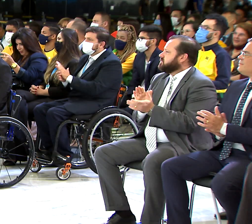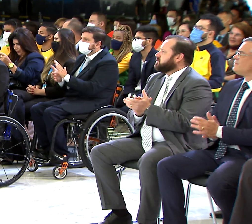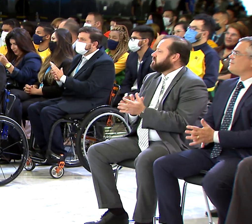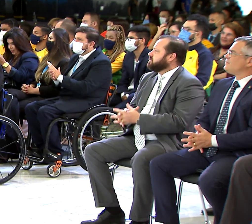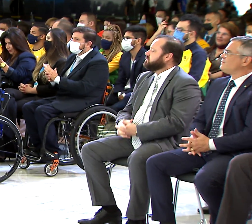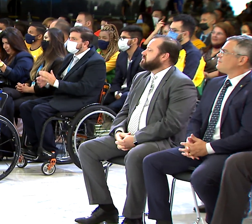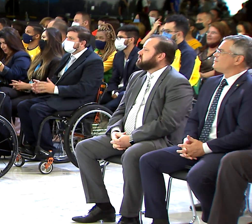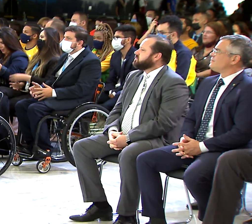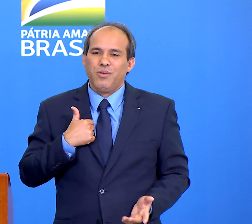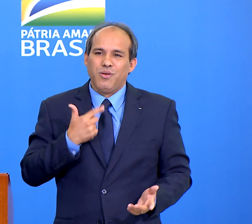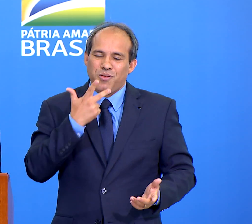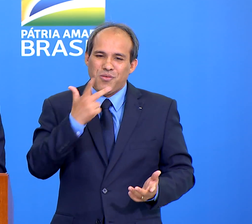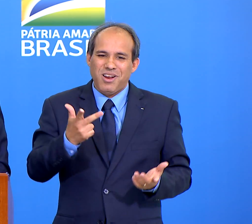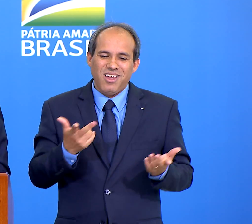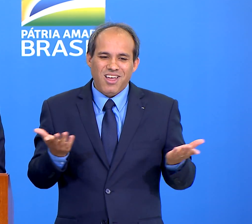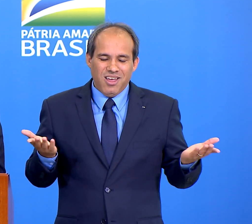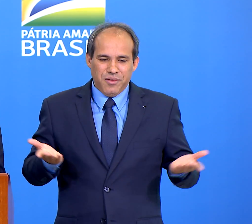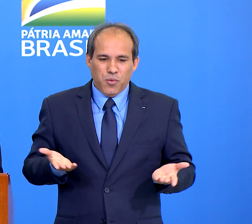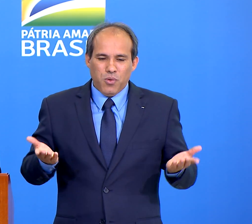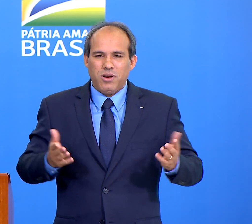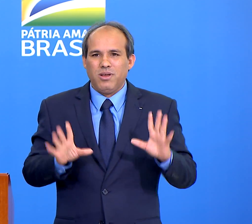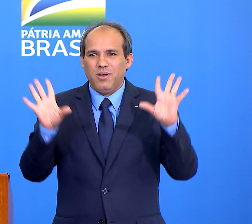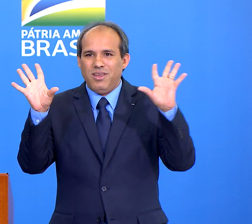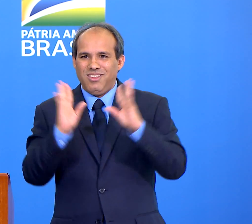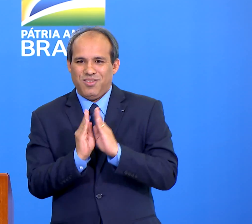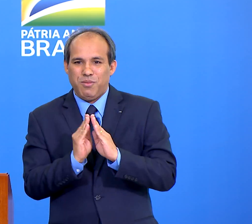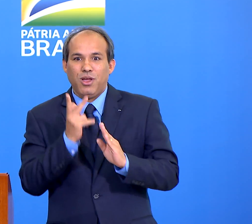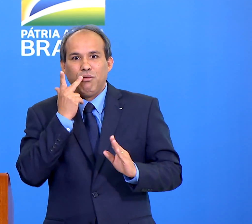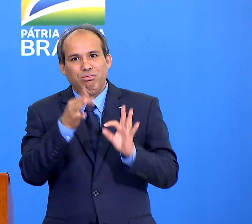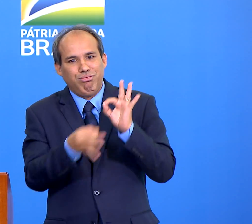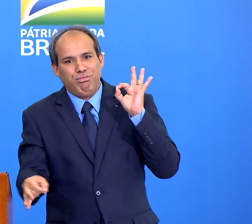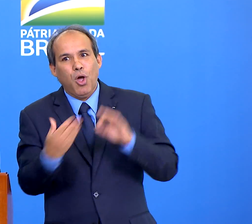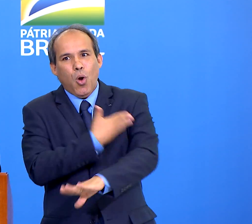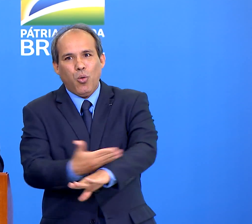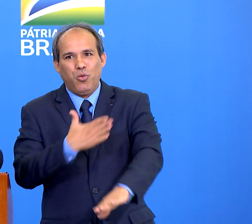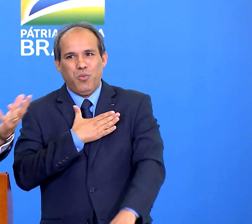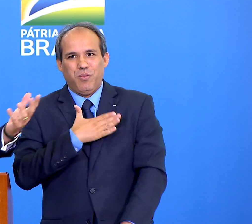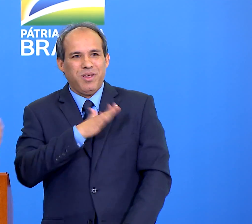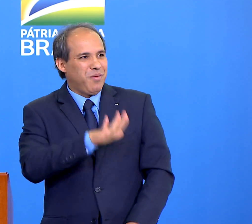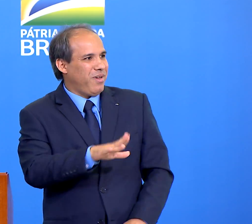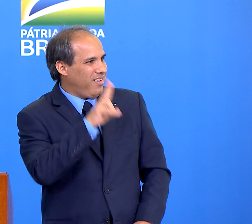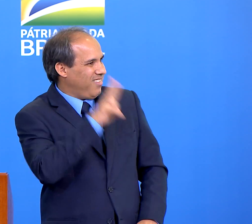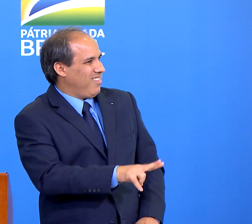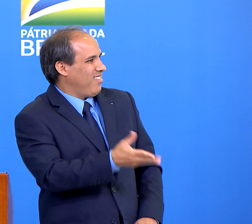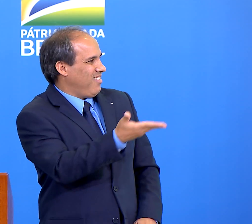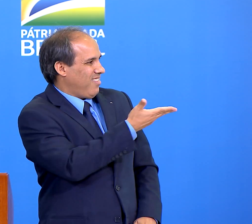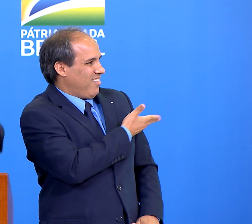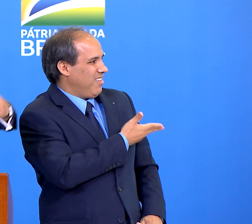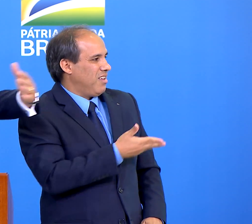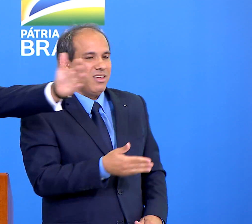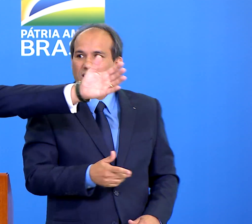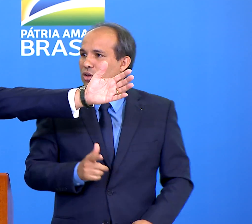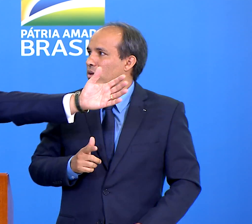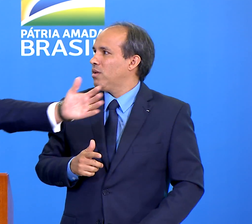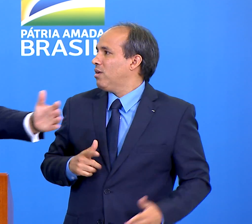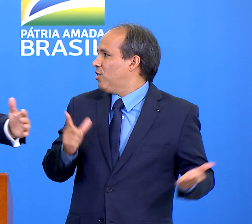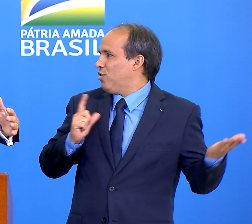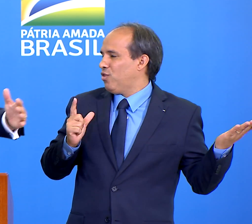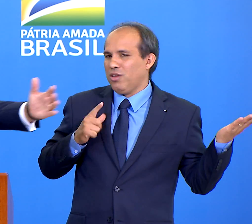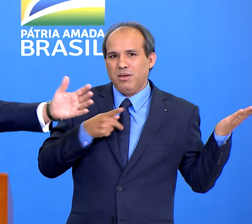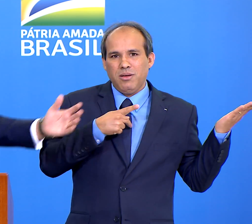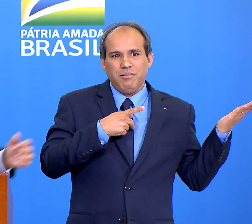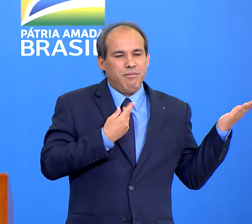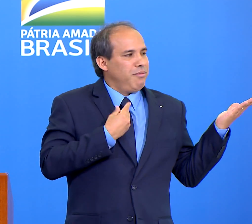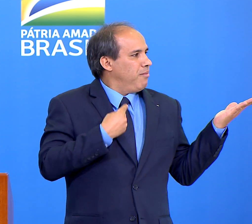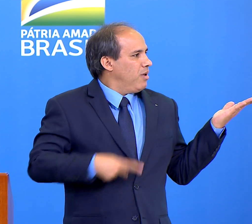e eu diria acho que agora finalizar falo muito mais assim aqui vai para presente Aqui nós temos